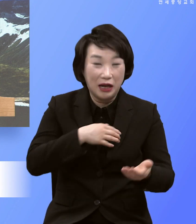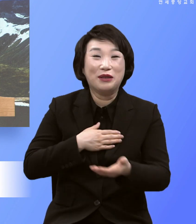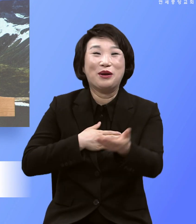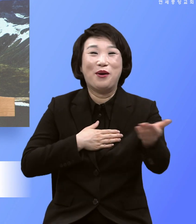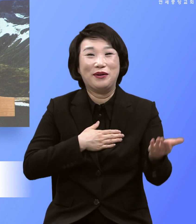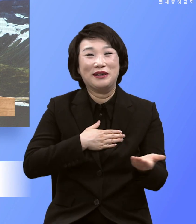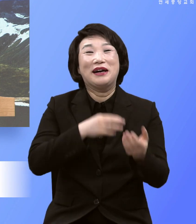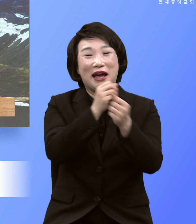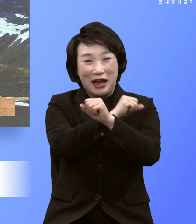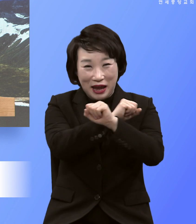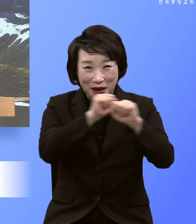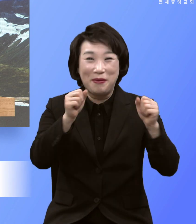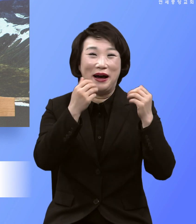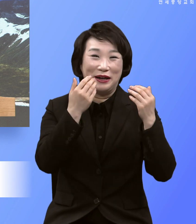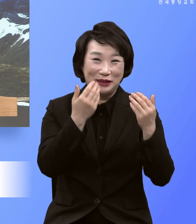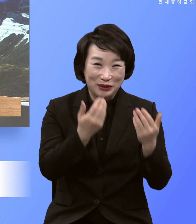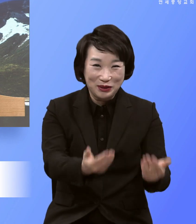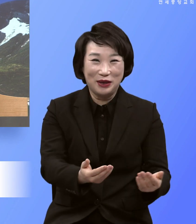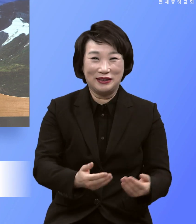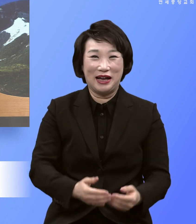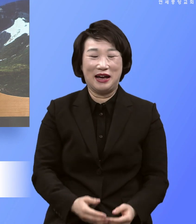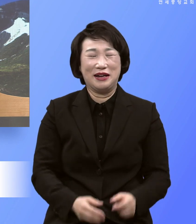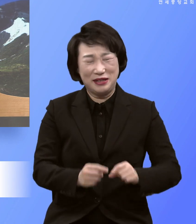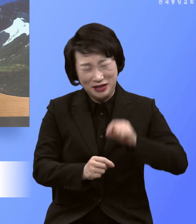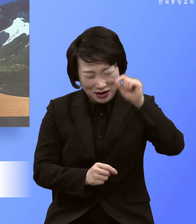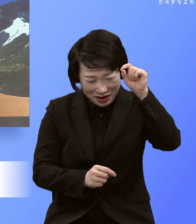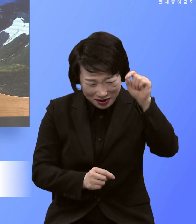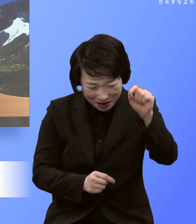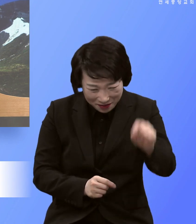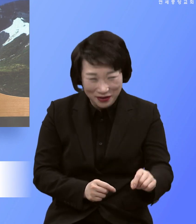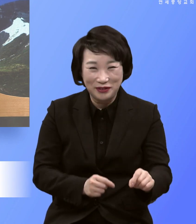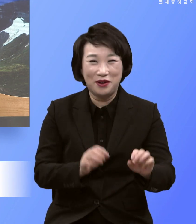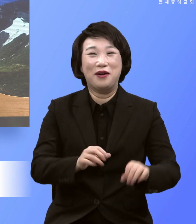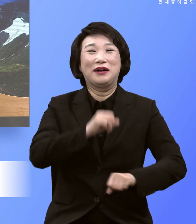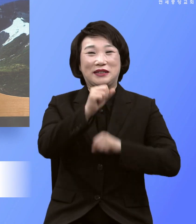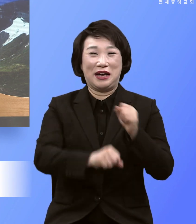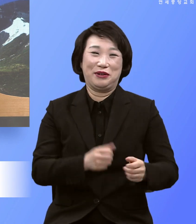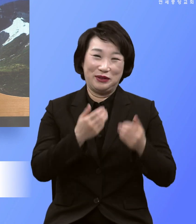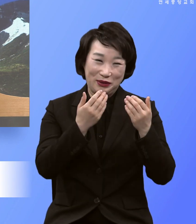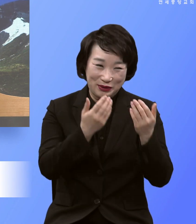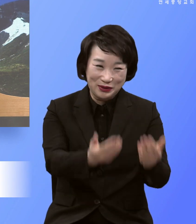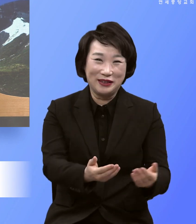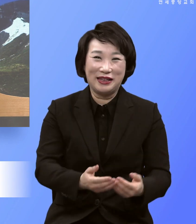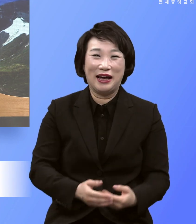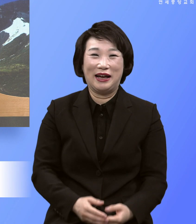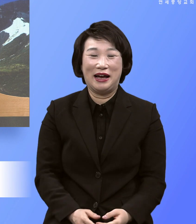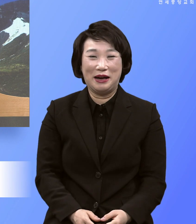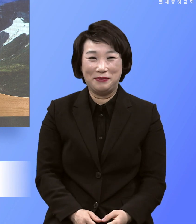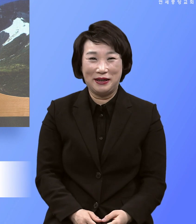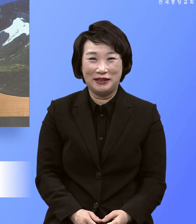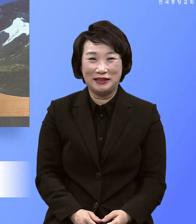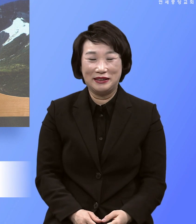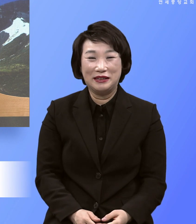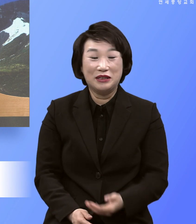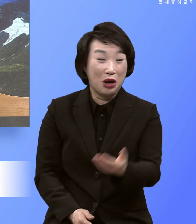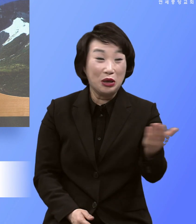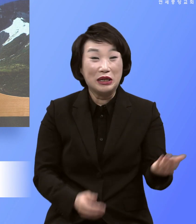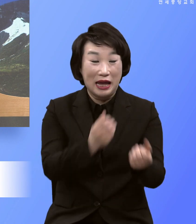법에서 너를 영원토록 자유케 했다.